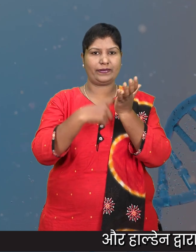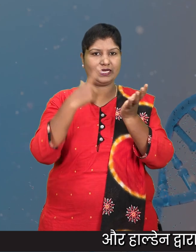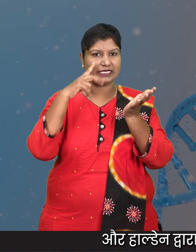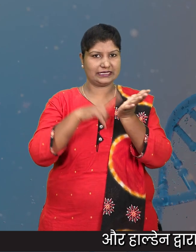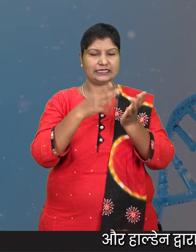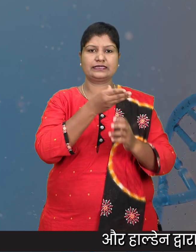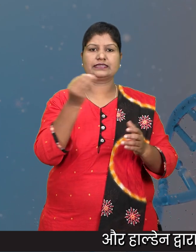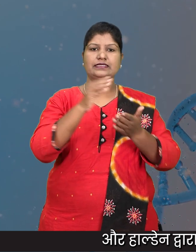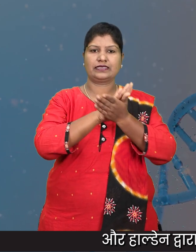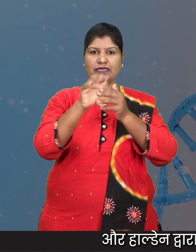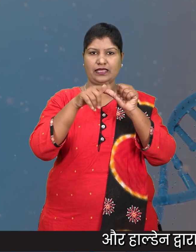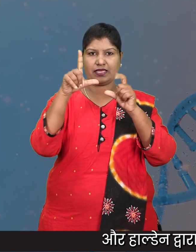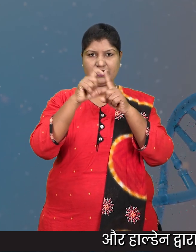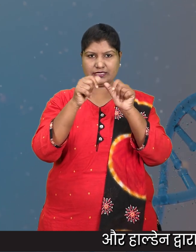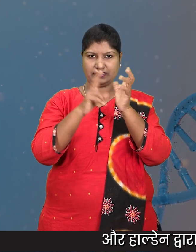था।